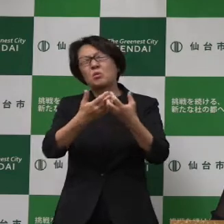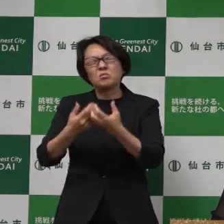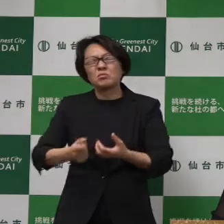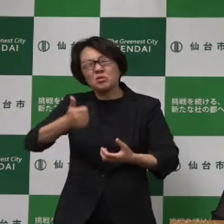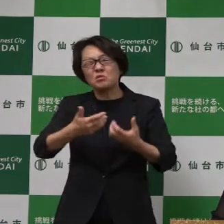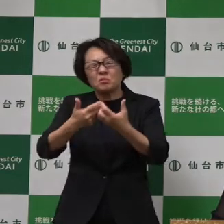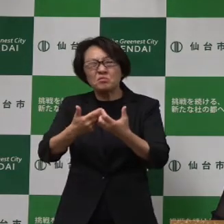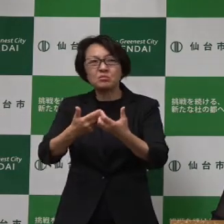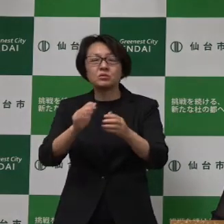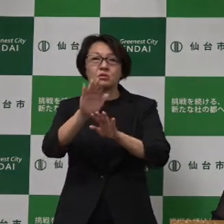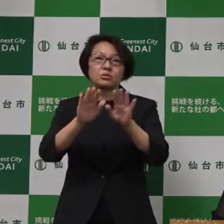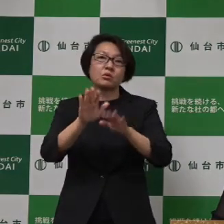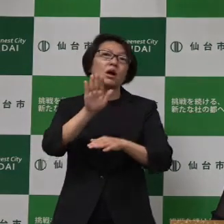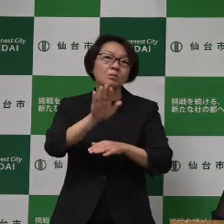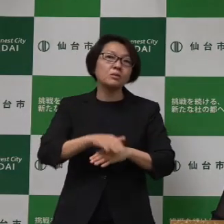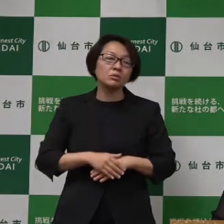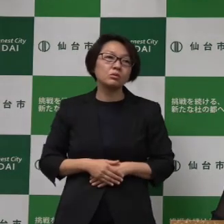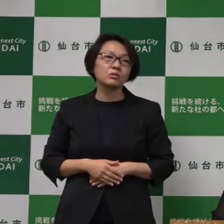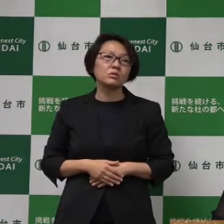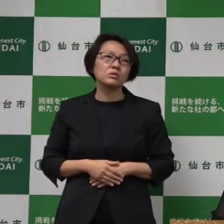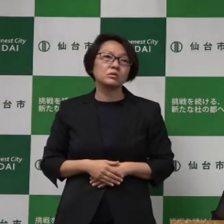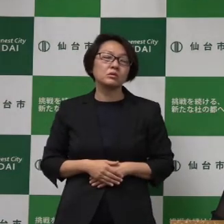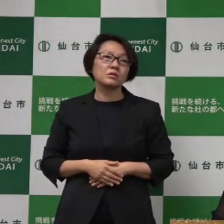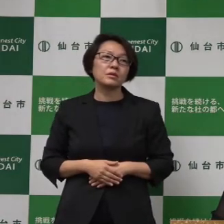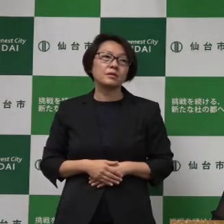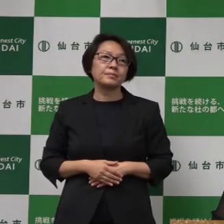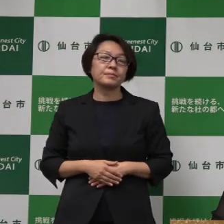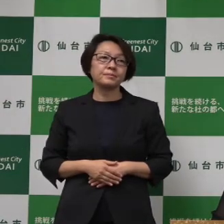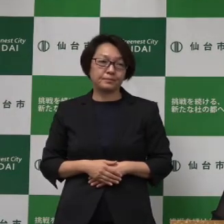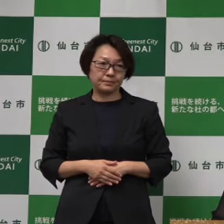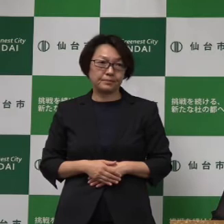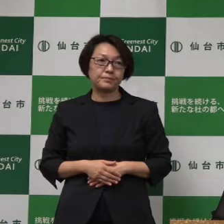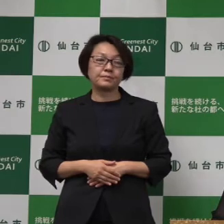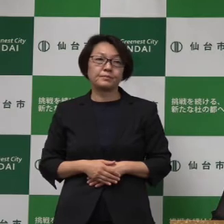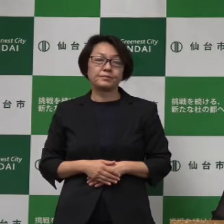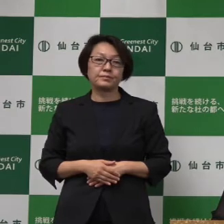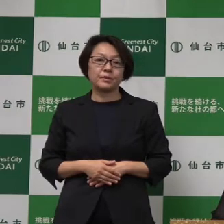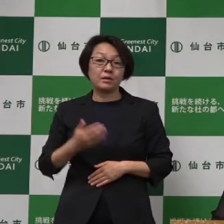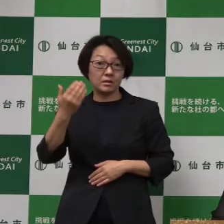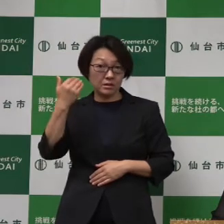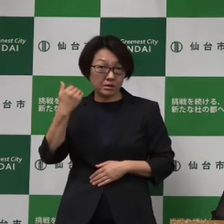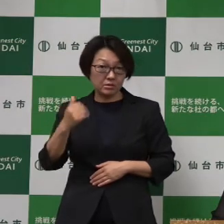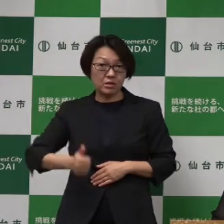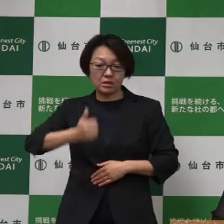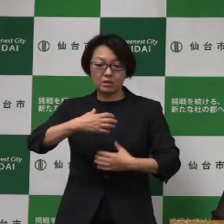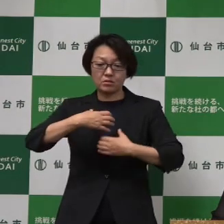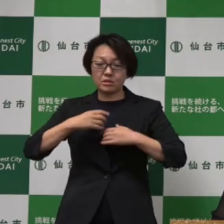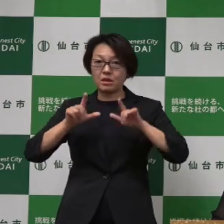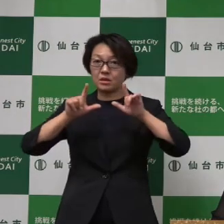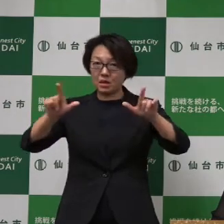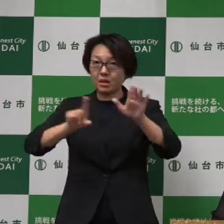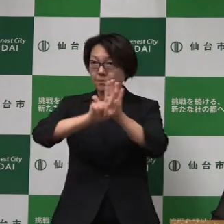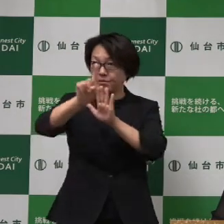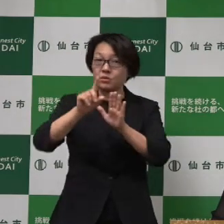ような状況というところ状況があるわけですけれども、先日緊急事態宣言が適用され